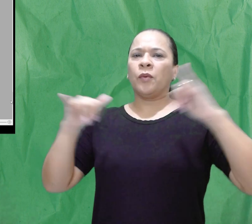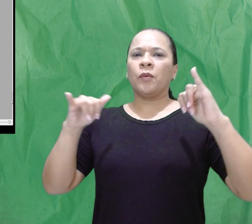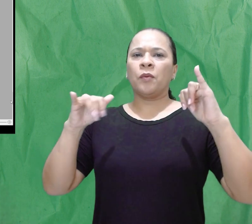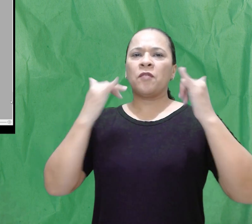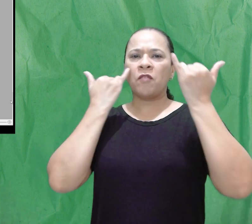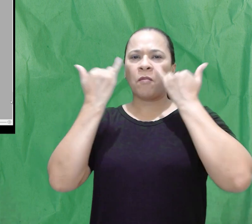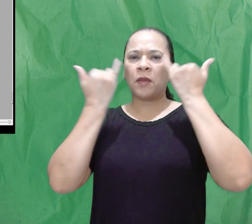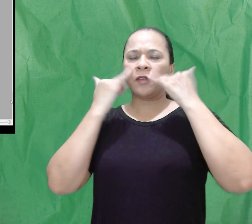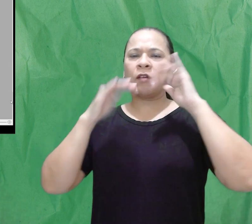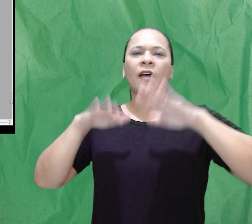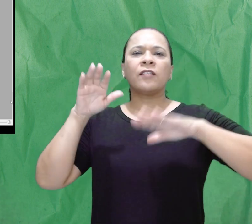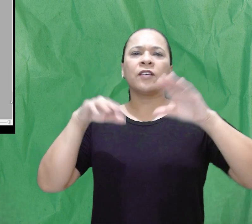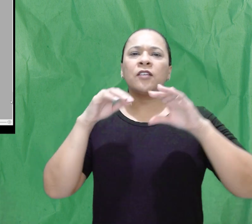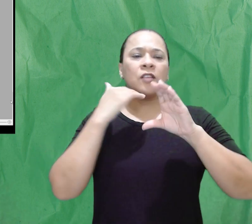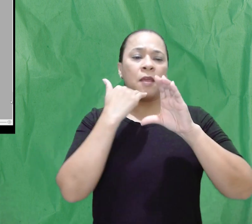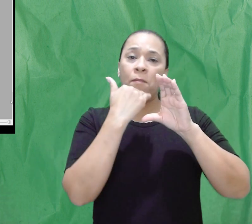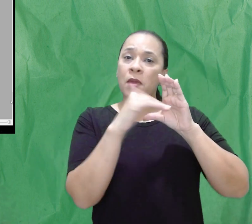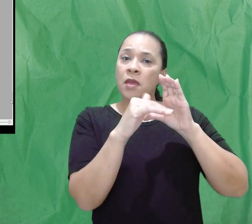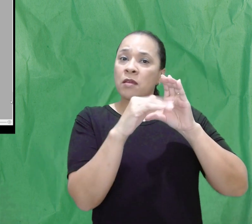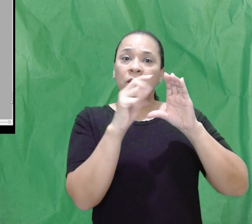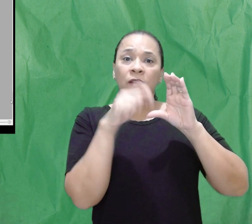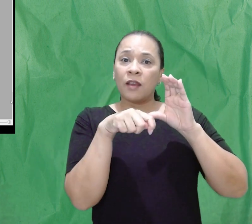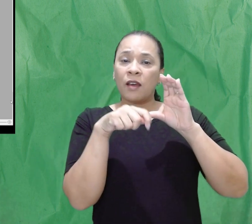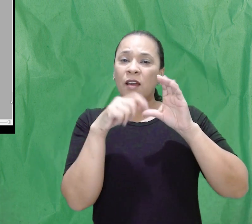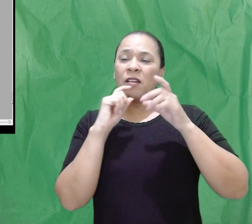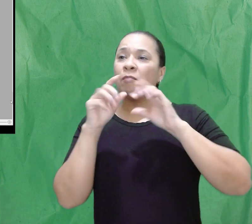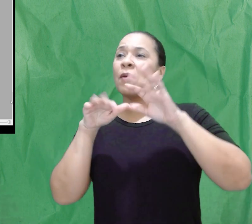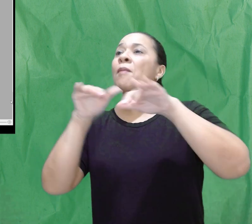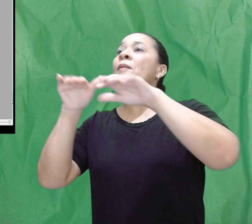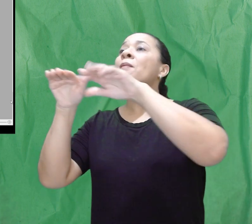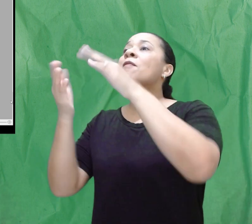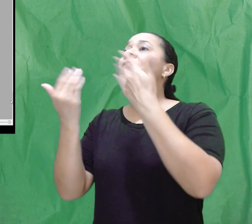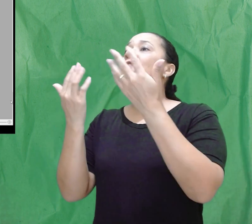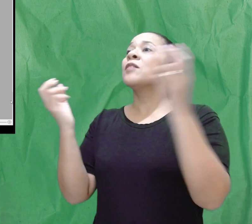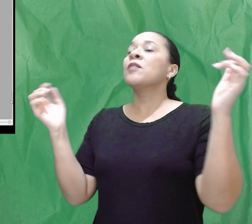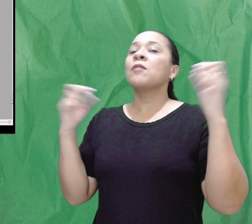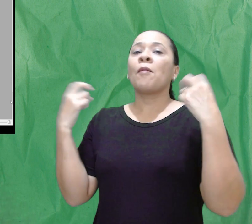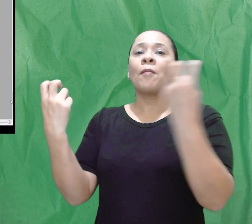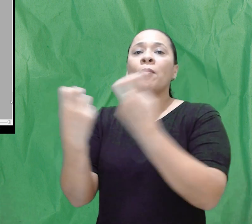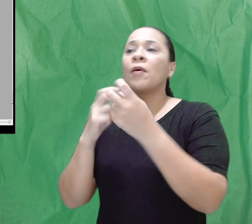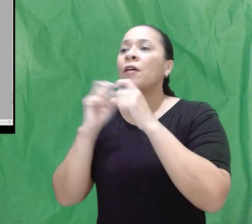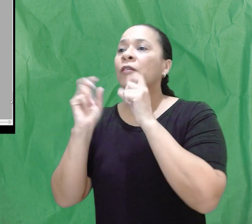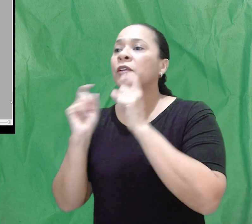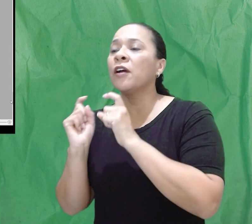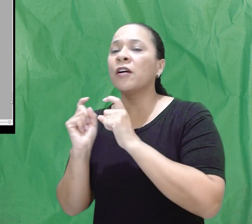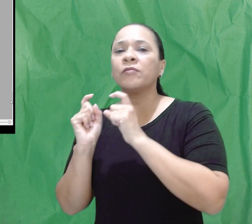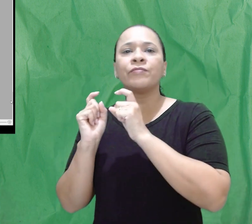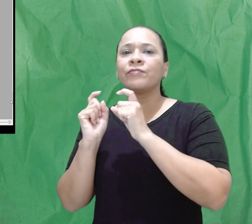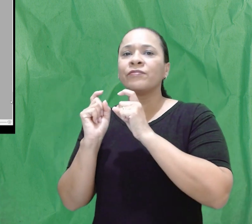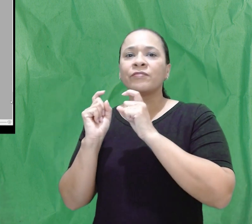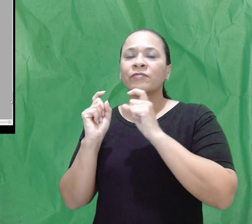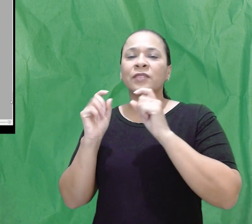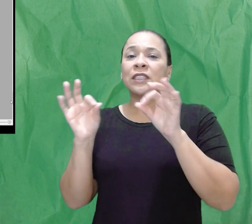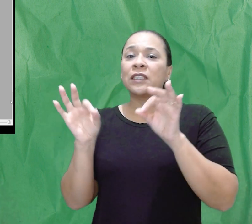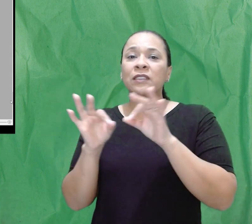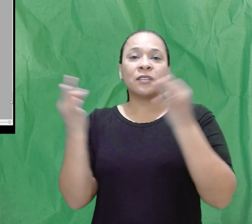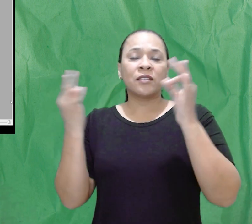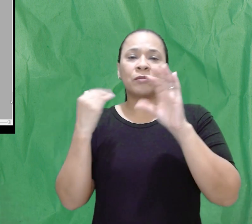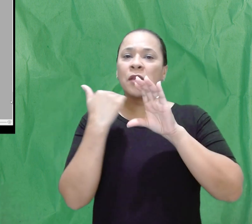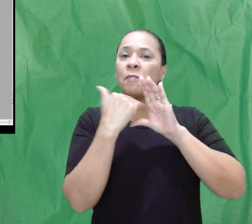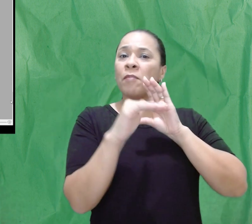ter sido sintetizada numa mensagem, a gente também corre o risco de ter